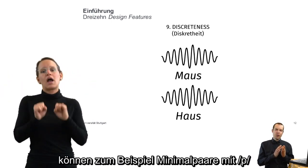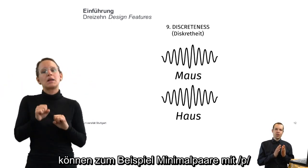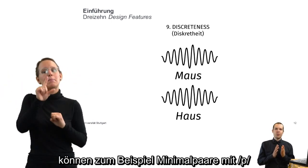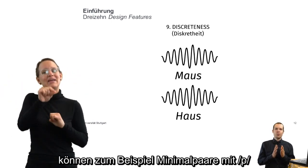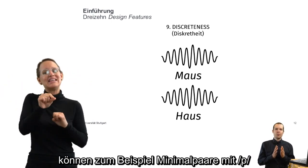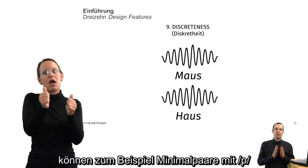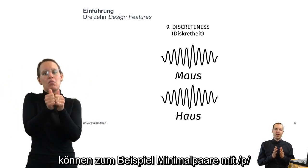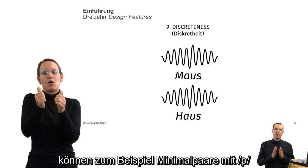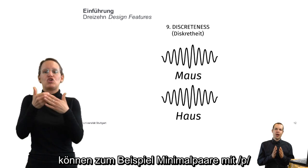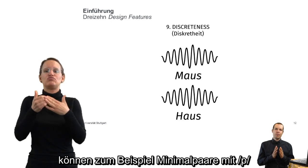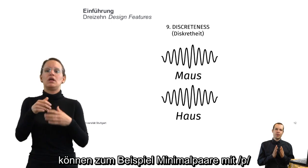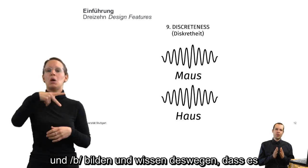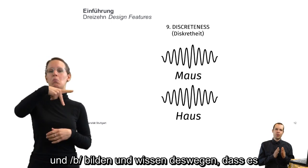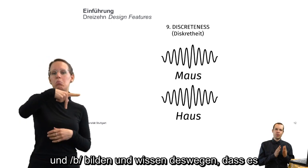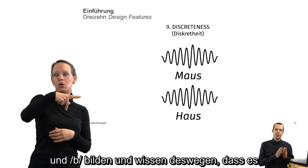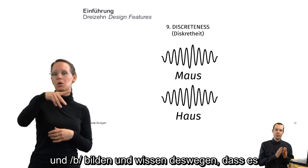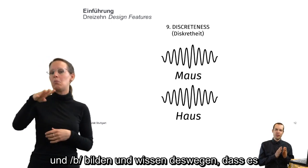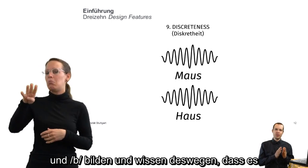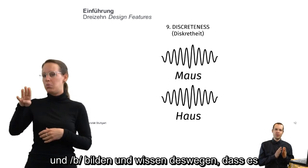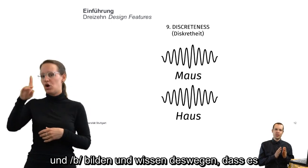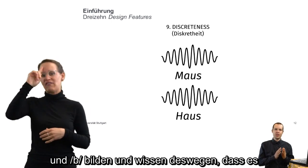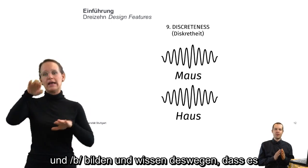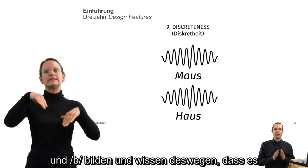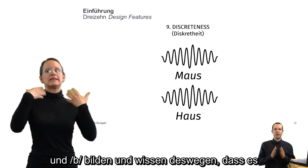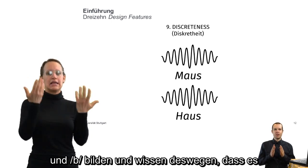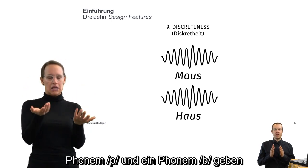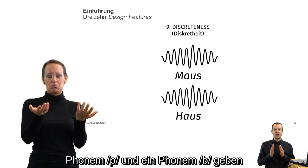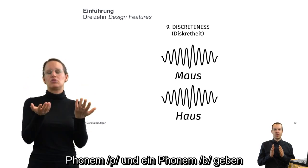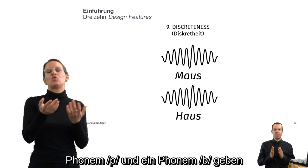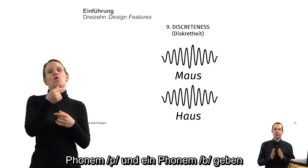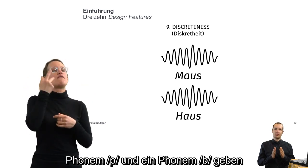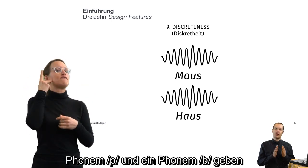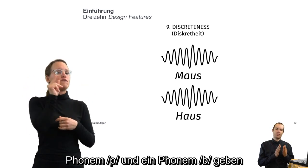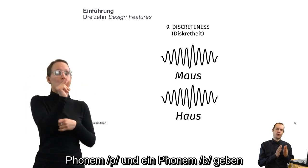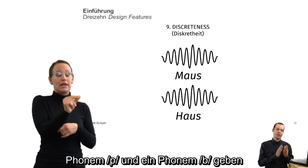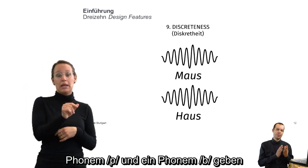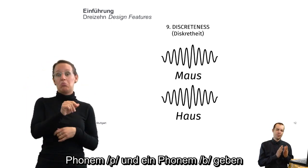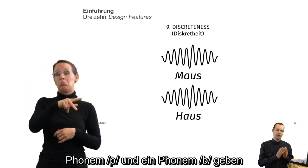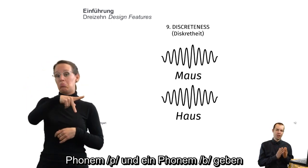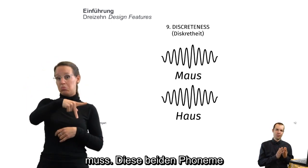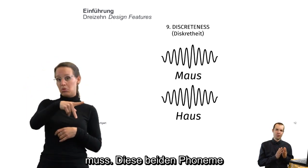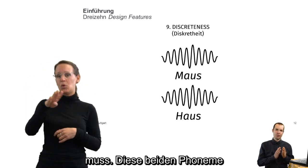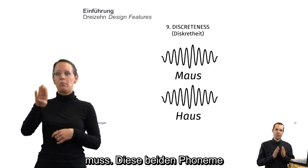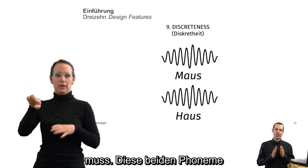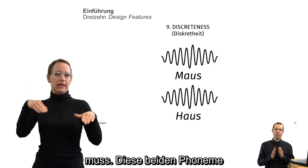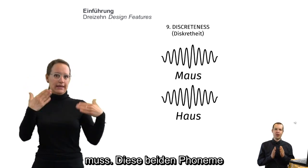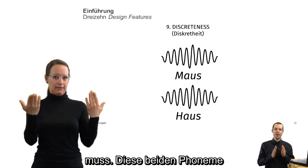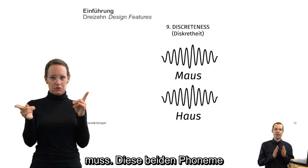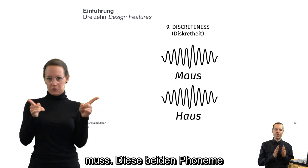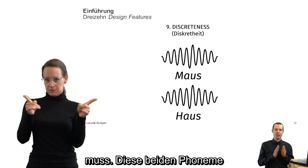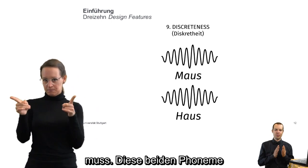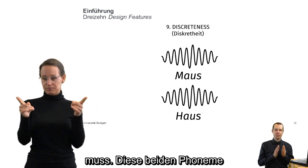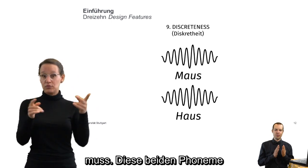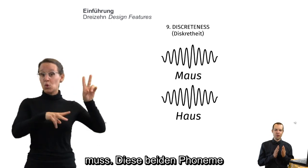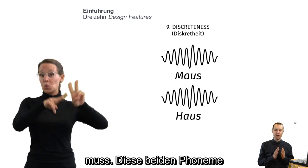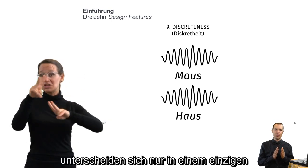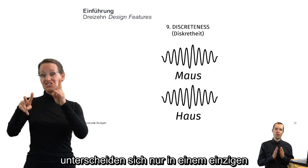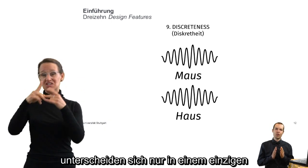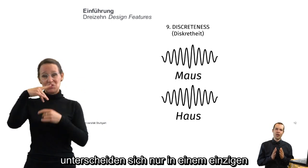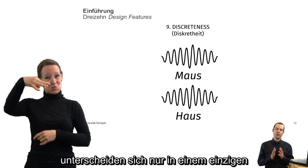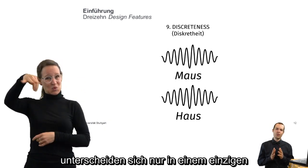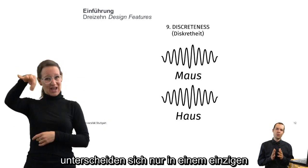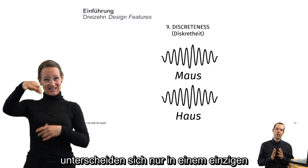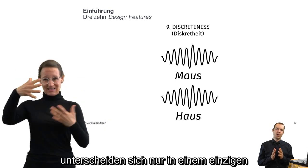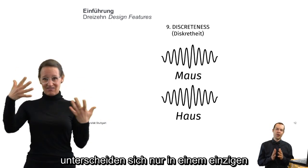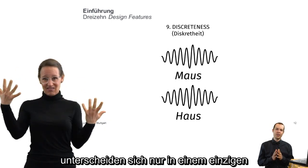Wir können zum Beispiel Minimalpaare mit P und B bilden und wissen deswegen, dass es ein Phonem P und ein Phonem B geben muss. Und diese beiden Phoneme